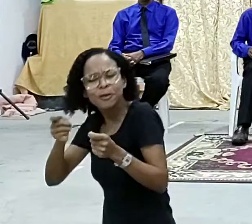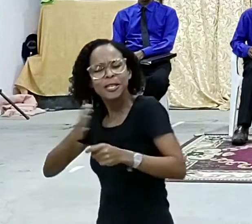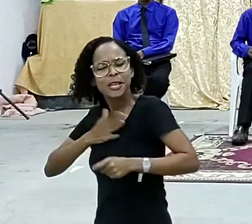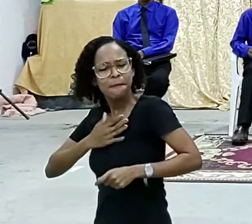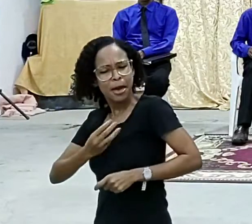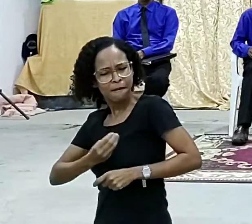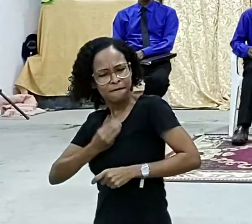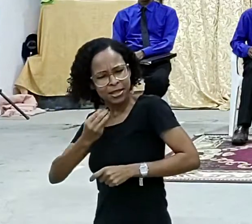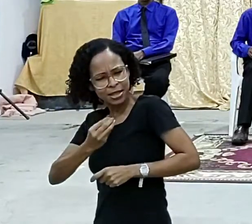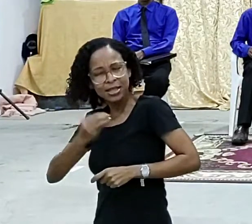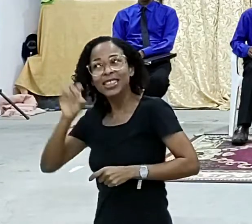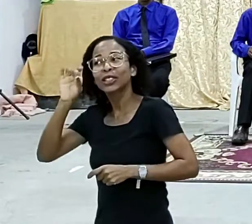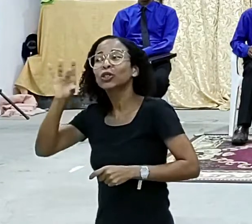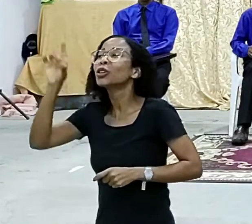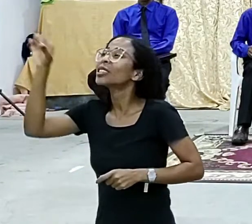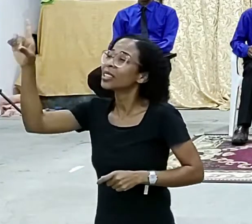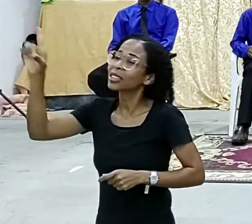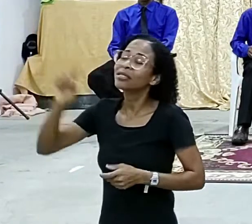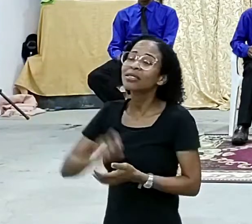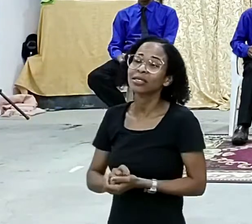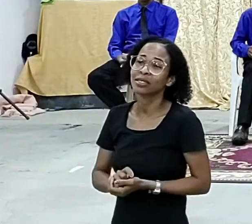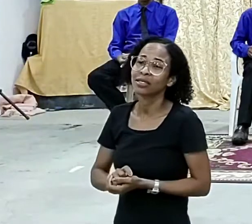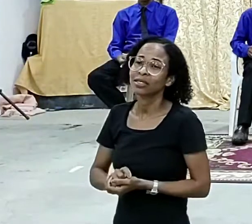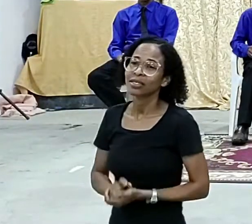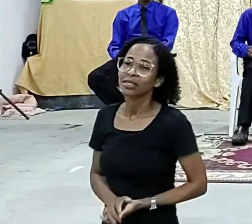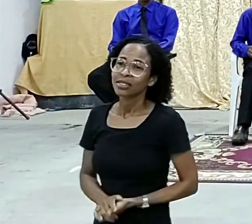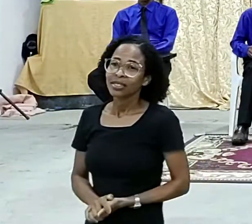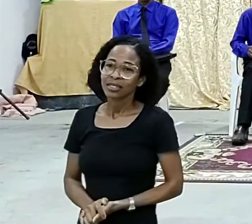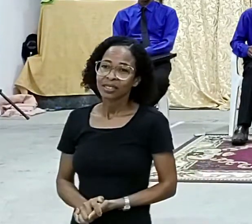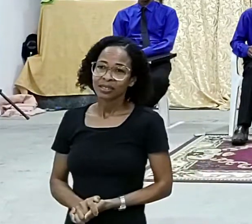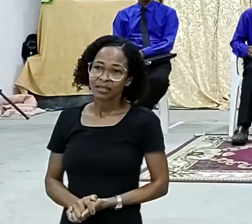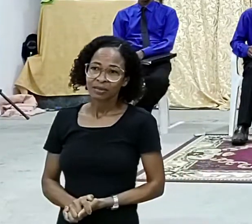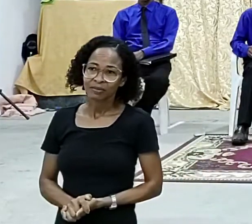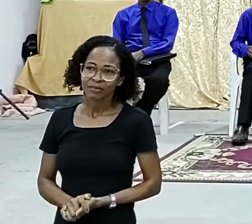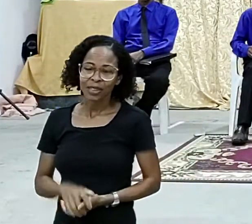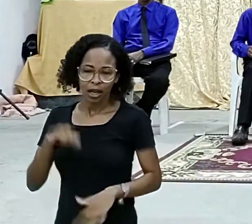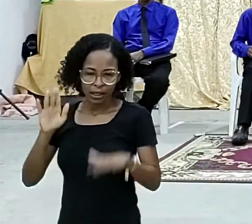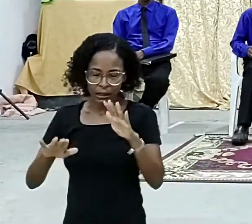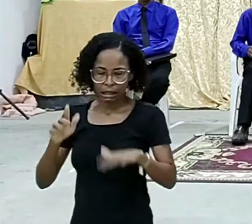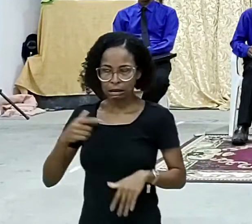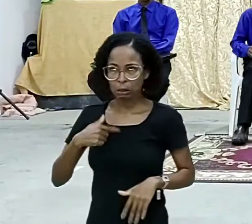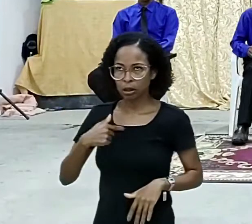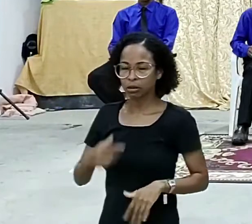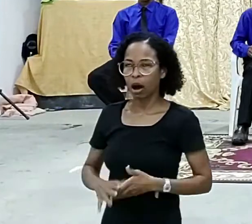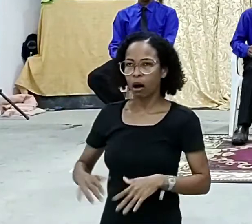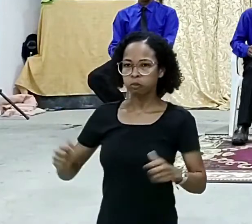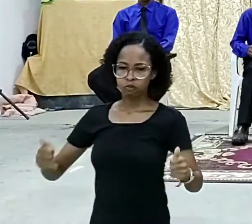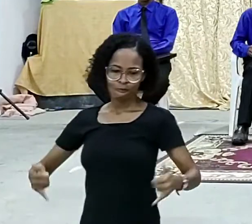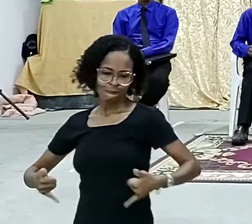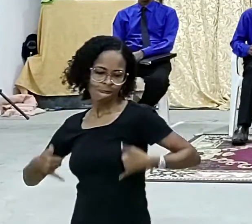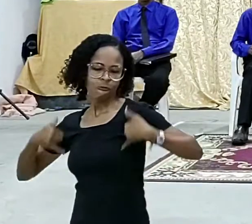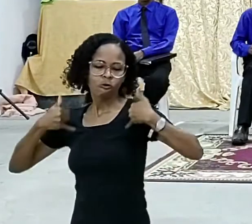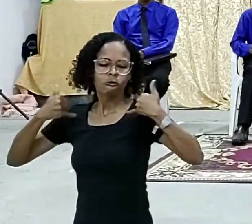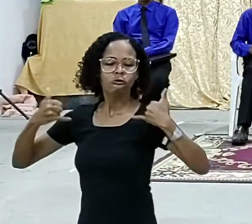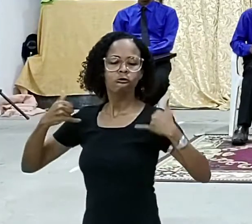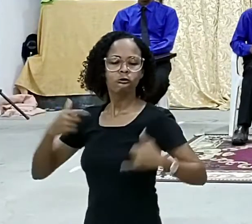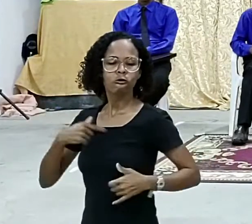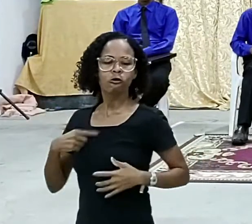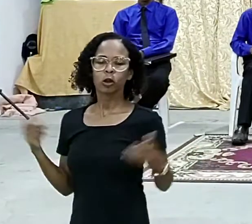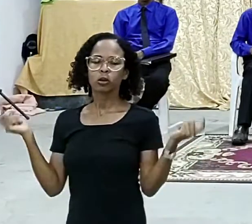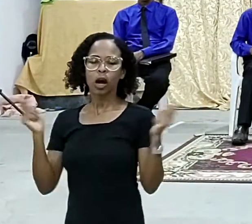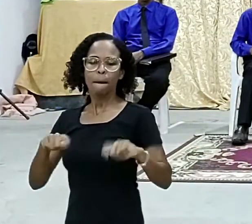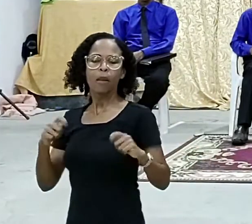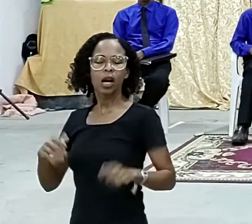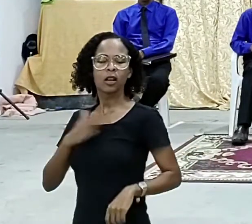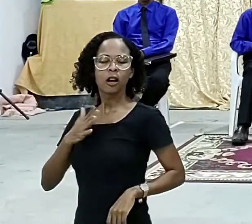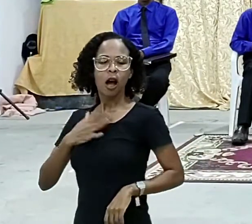Não adianta nós pegar e tentar governar, não caminharemos no